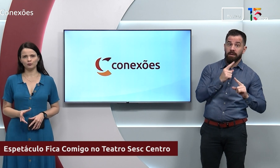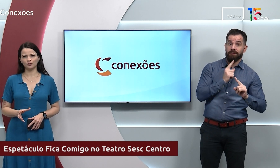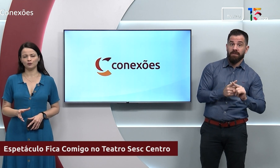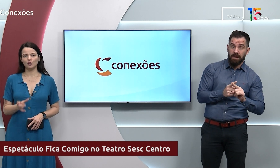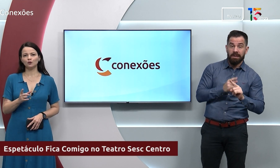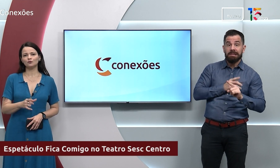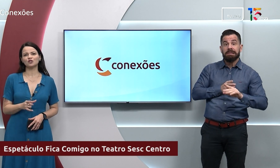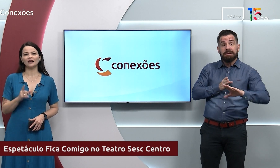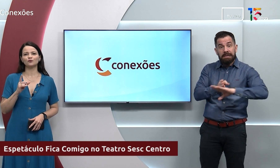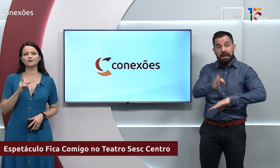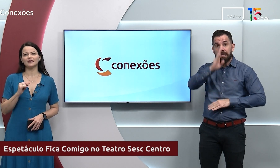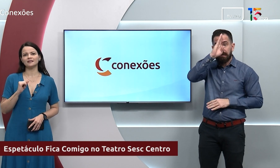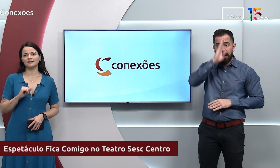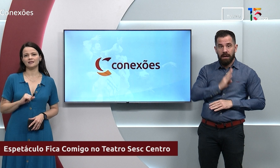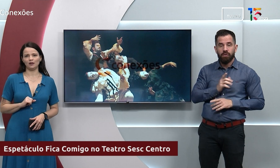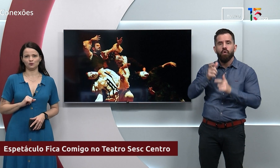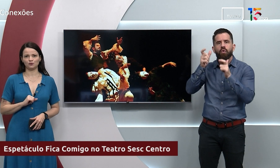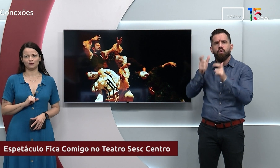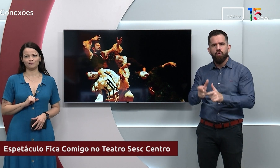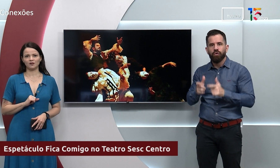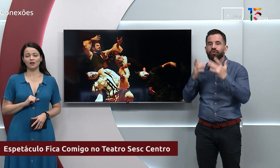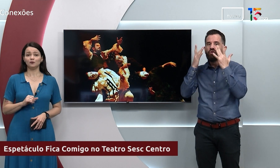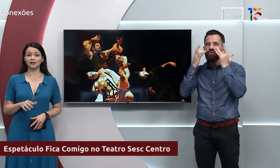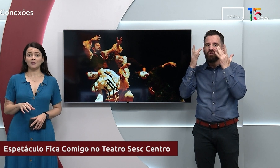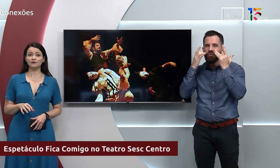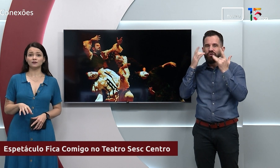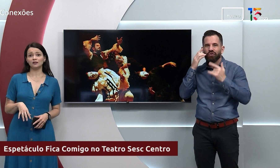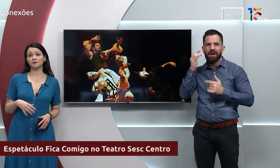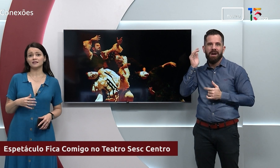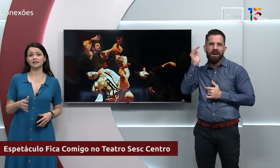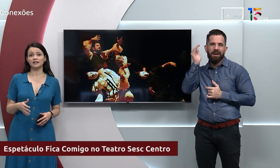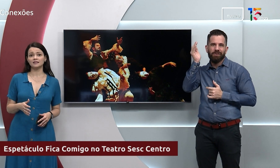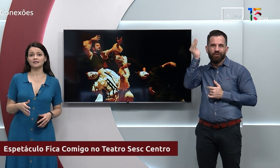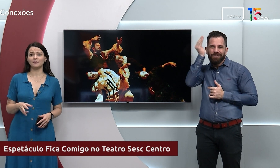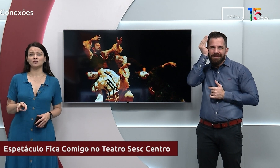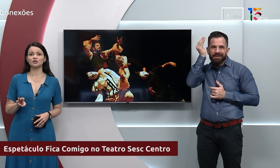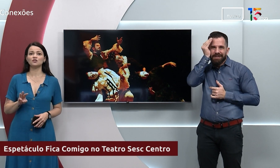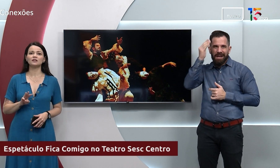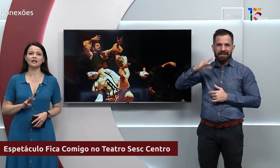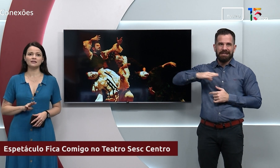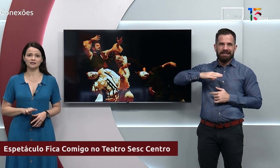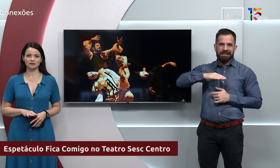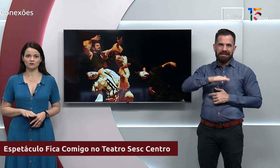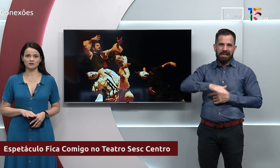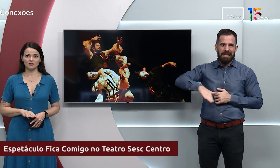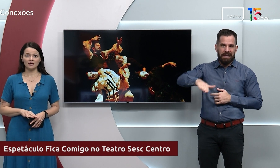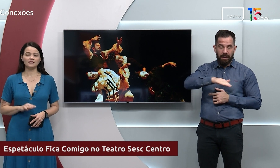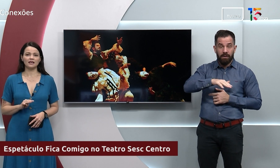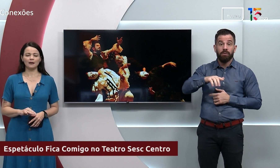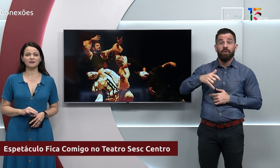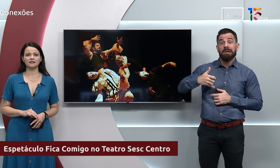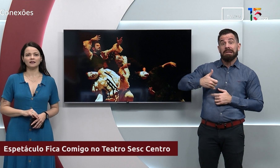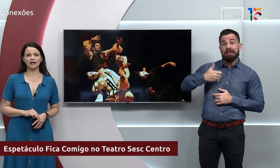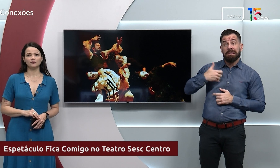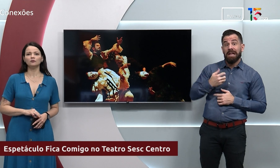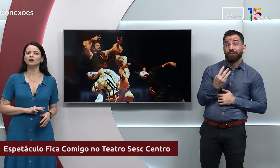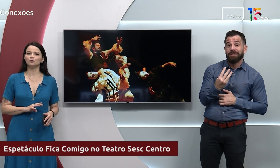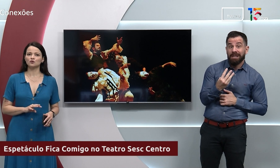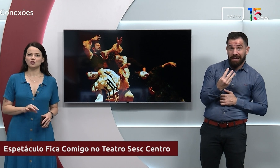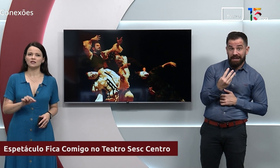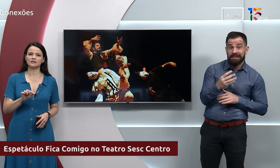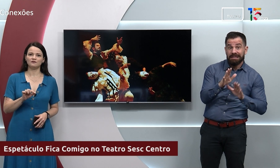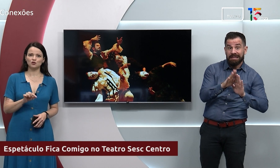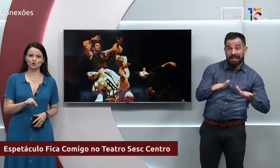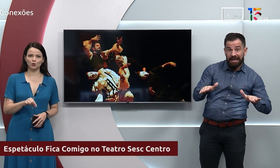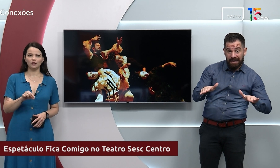o público no Teatro Sesc Centro. O trabalho é voltado para as crianças a partir de 3 anos e será apresentado